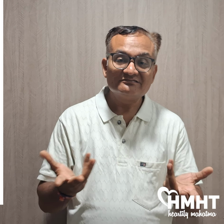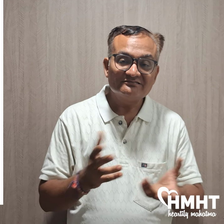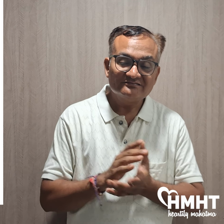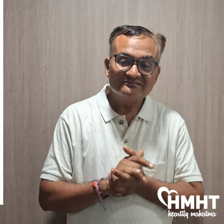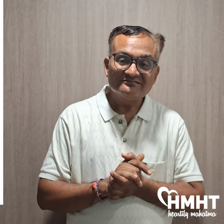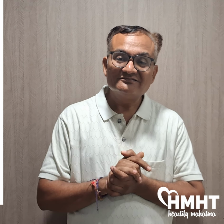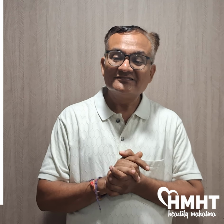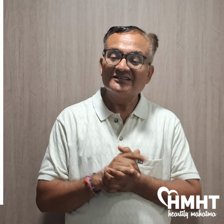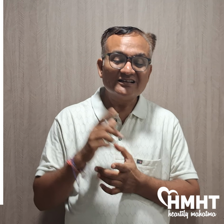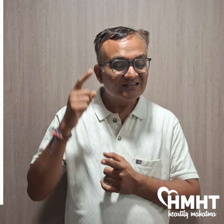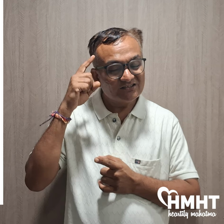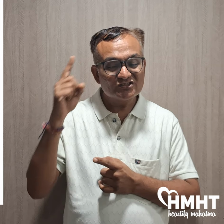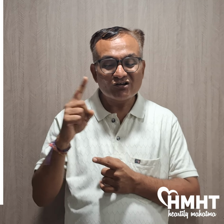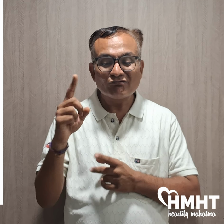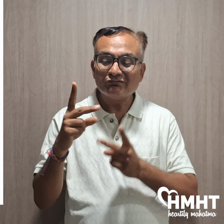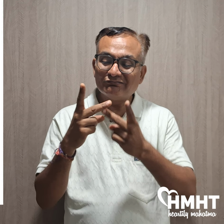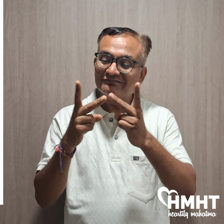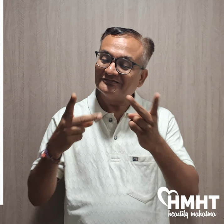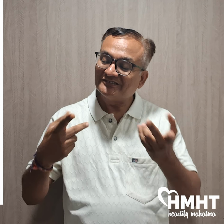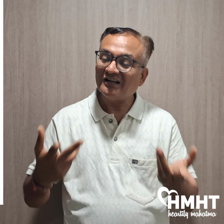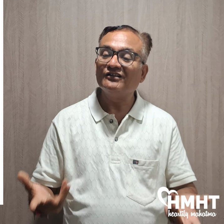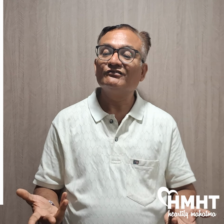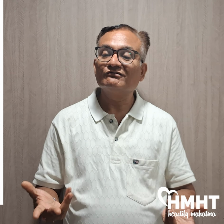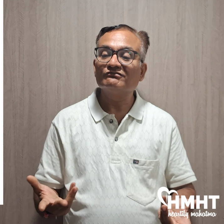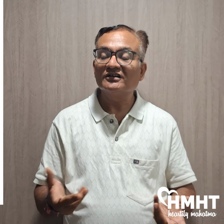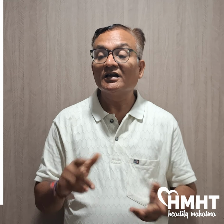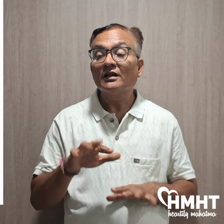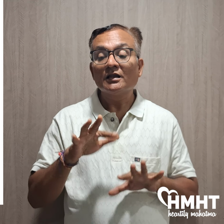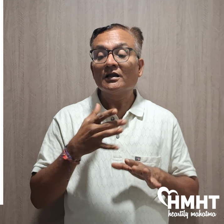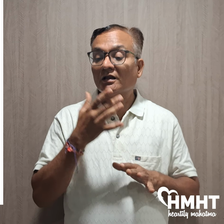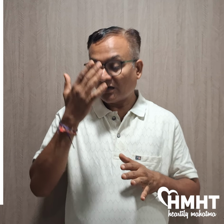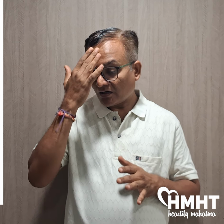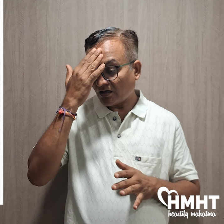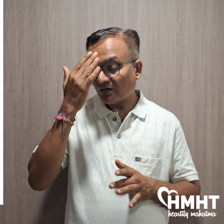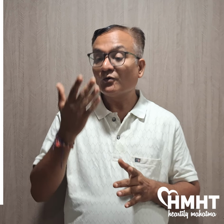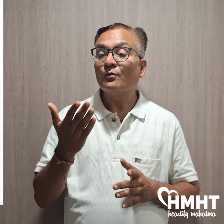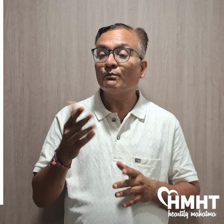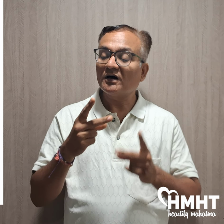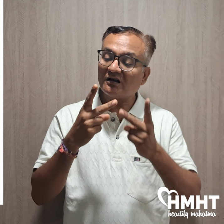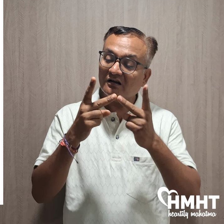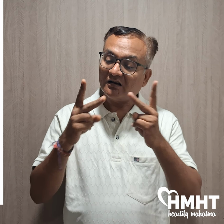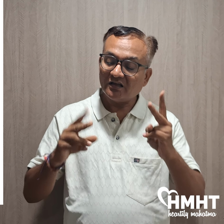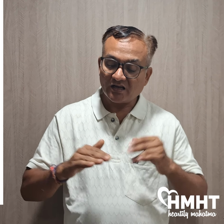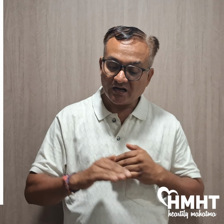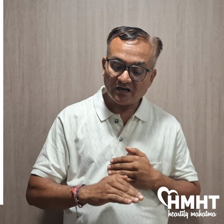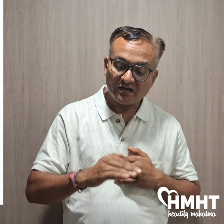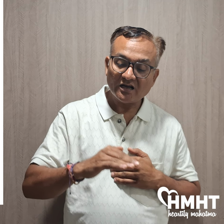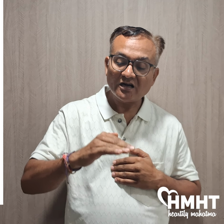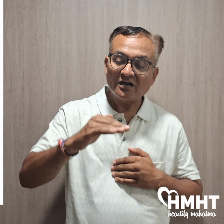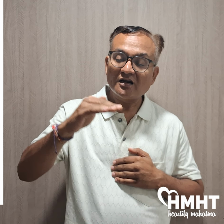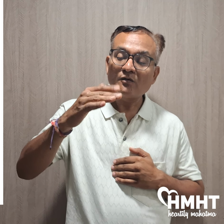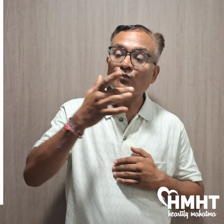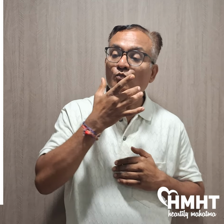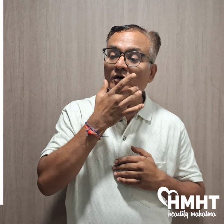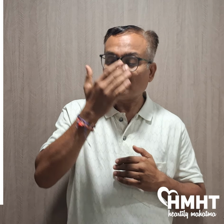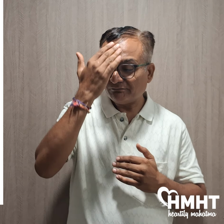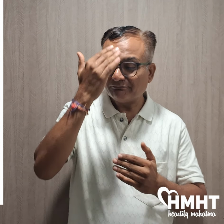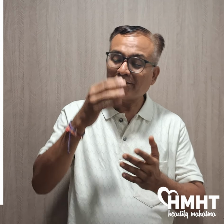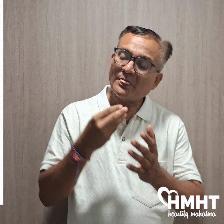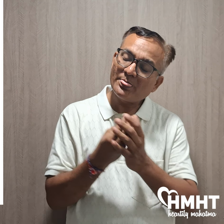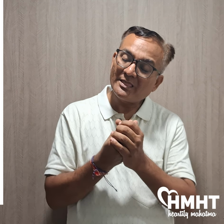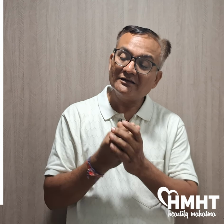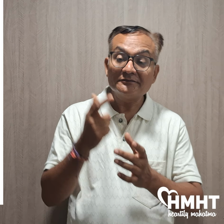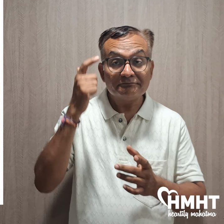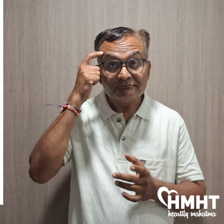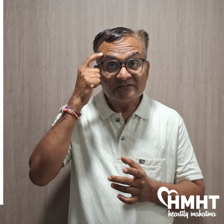એન્ટી ક્લોકવાઇઝ ચાલતું હોય, ચક્કર સુઈ ચાલતું હોય. એટલે દરેક ઉંમરે જેને કંઈ પણ